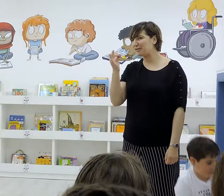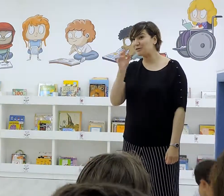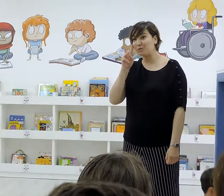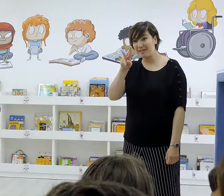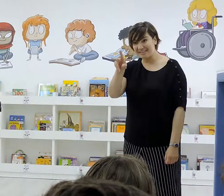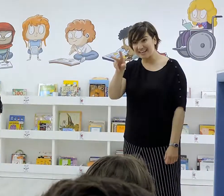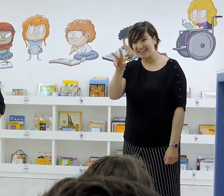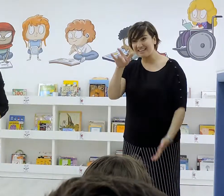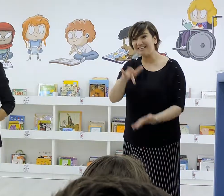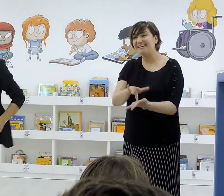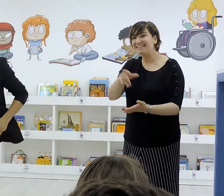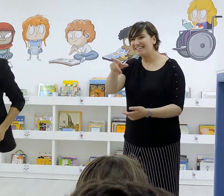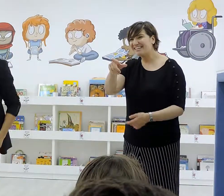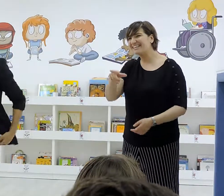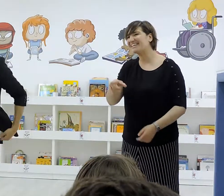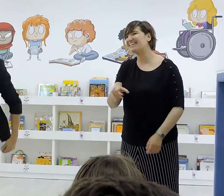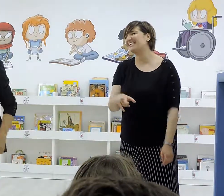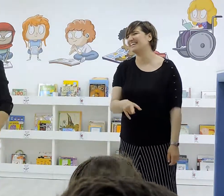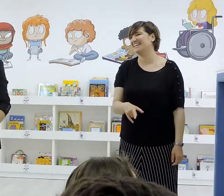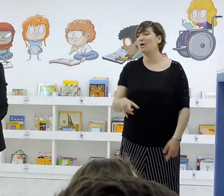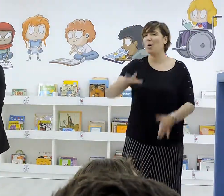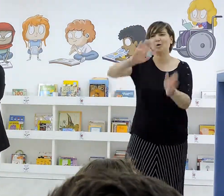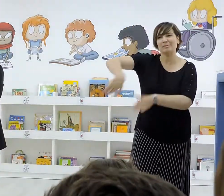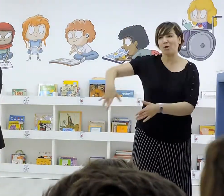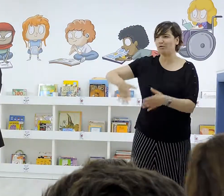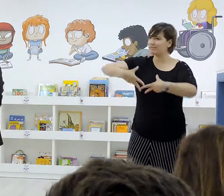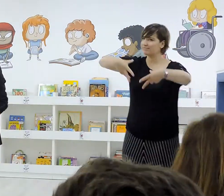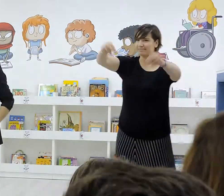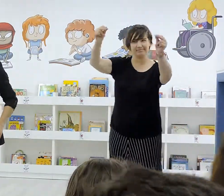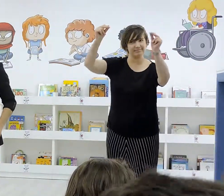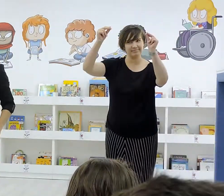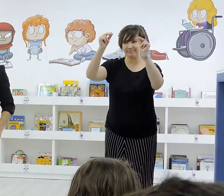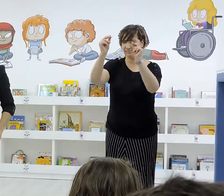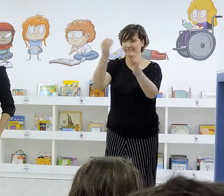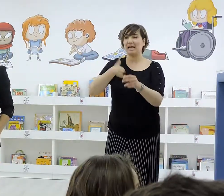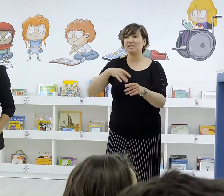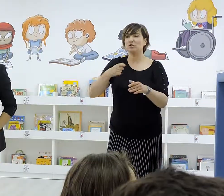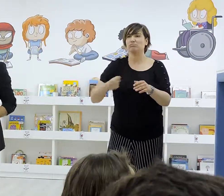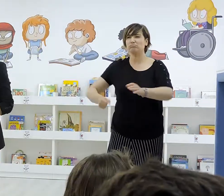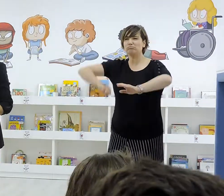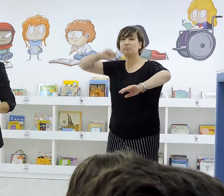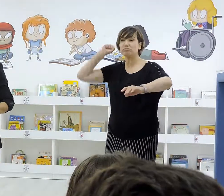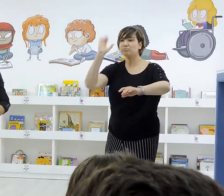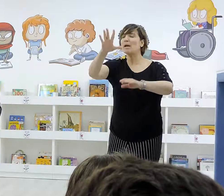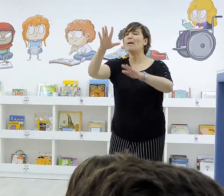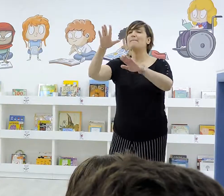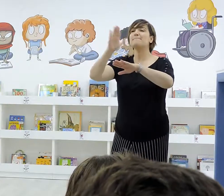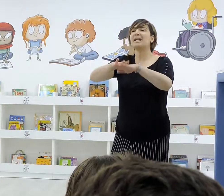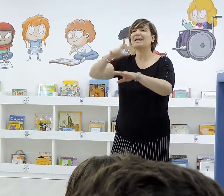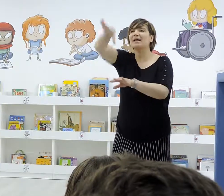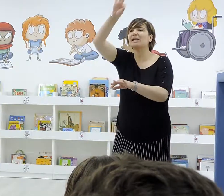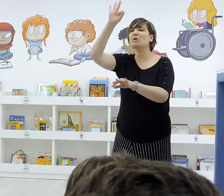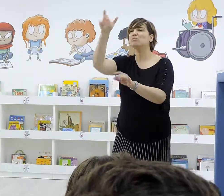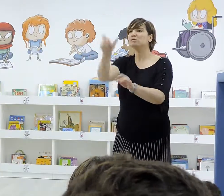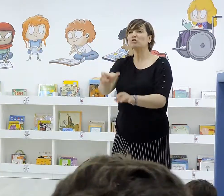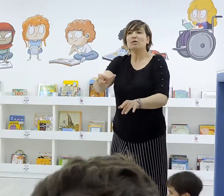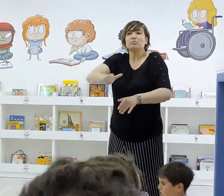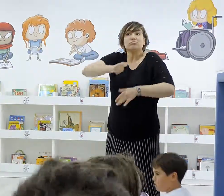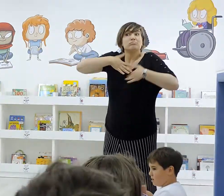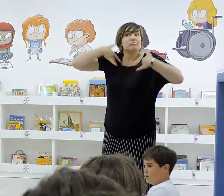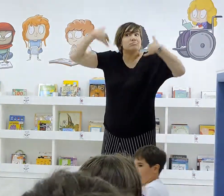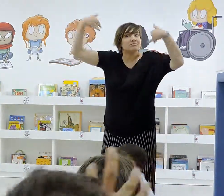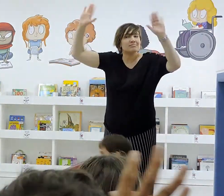Bueno, hago el último y acabamos. Voy a lanzar un objeto para elegir un espectador al azar. Vamos a